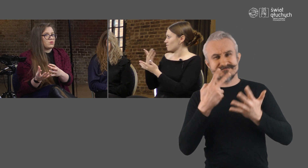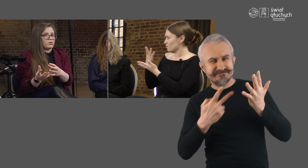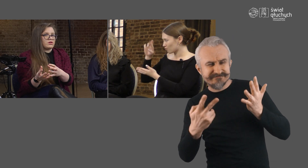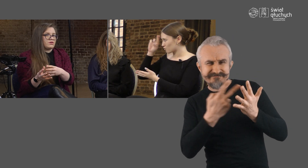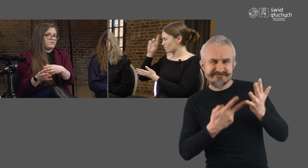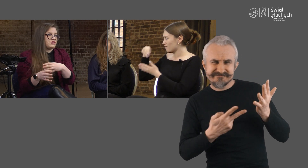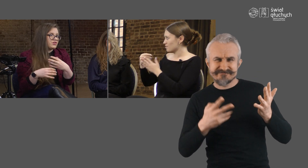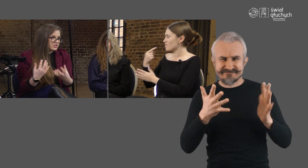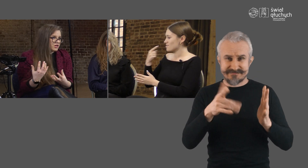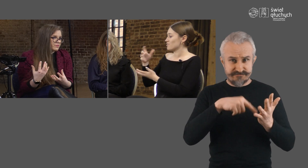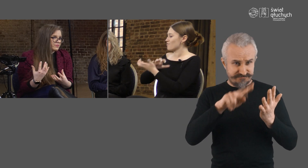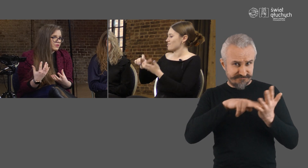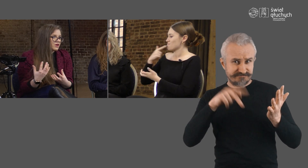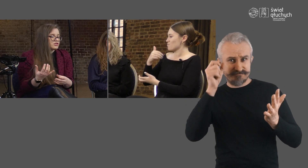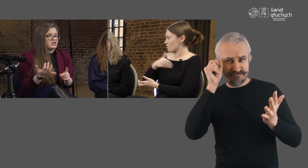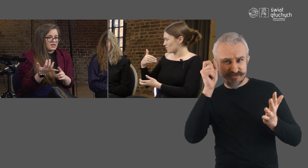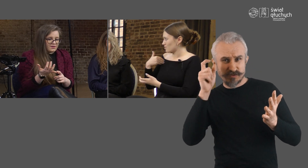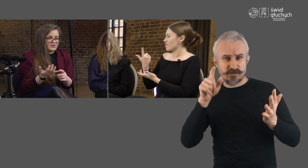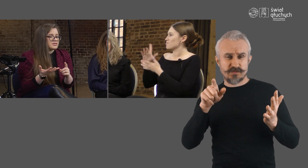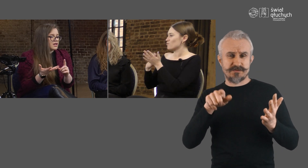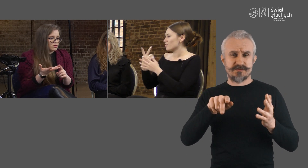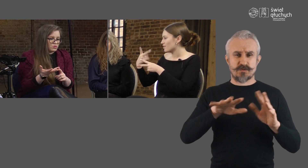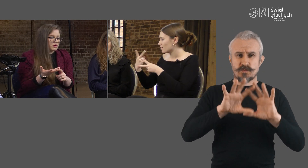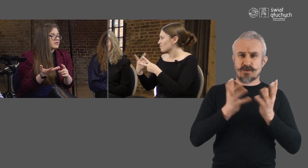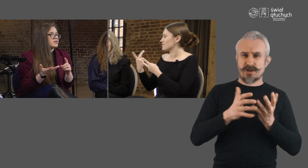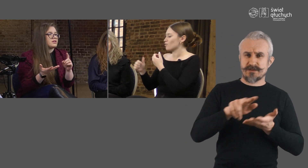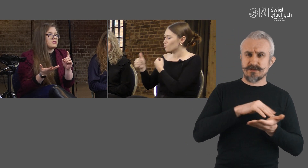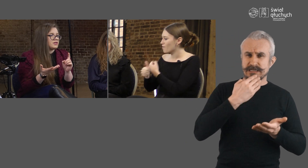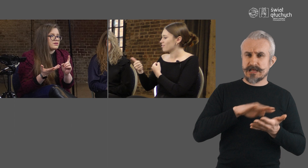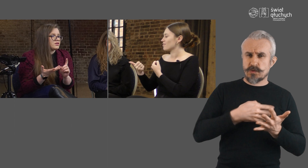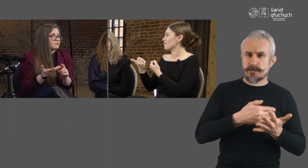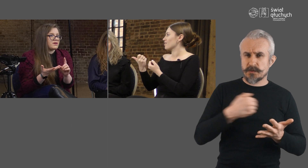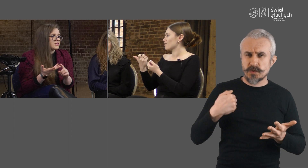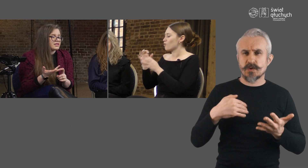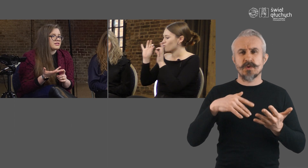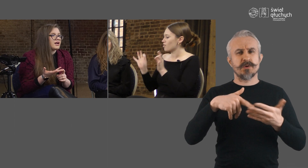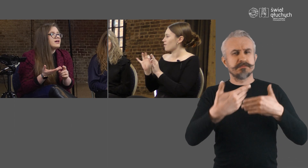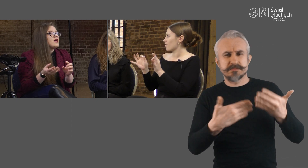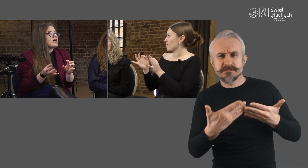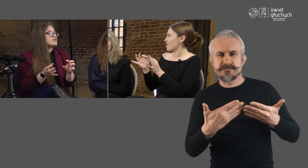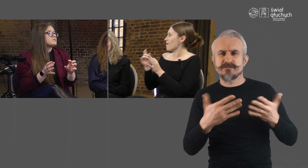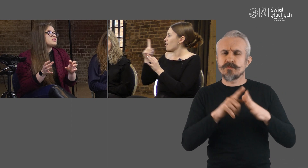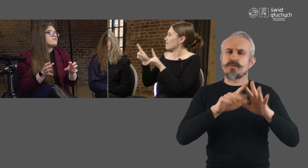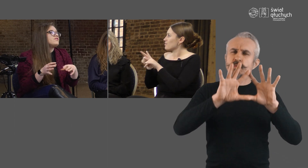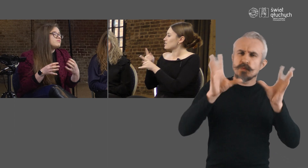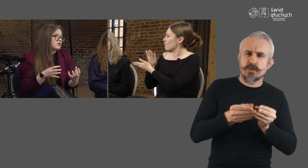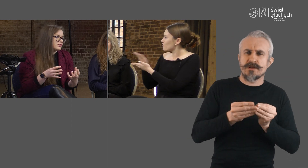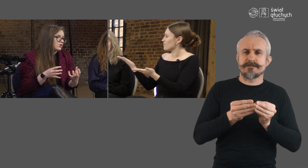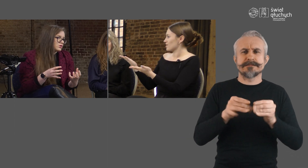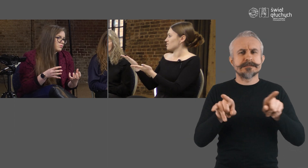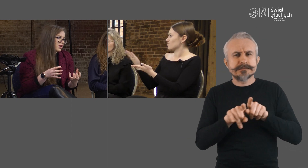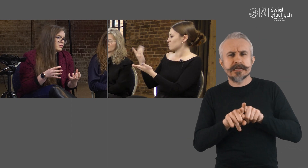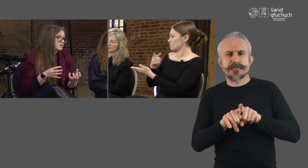które są w świecie, czyli telewizja, dokumenty cywilnoprawne i tak dalej, ale też żebyście wy